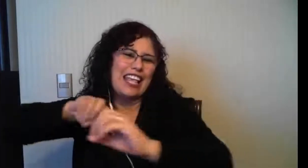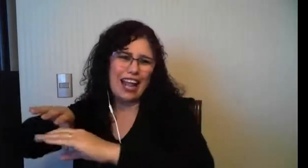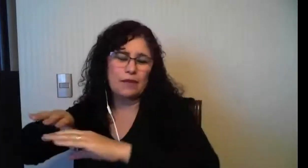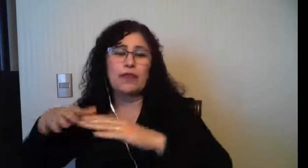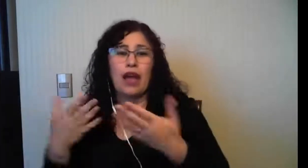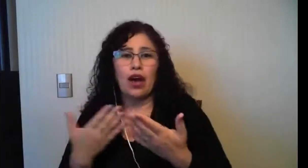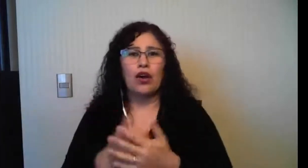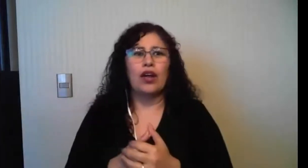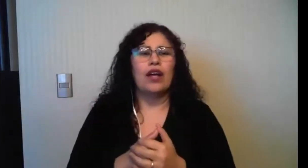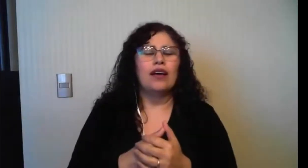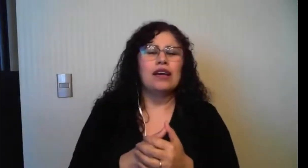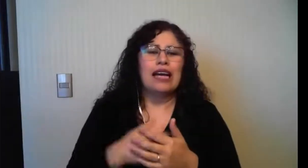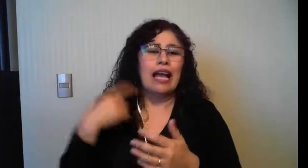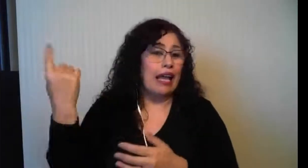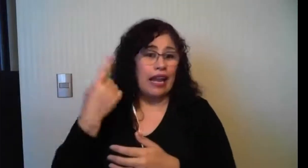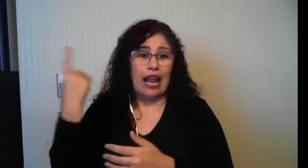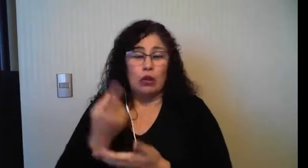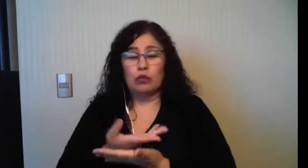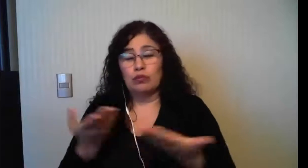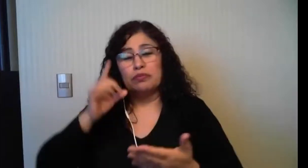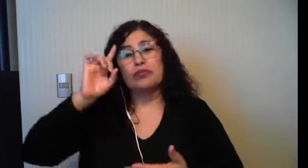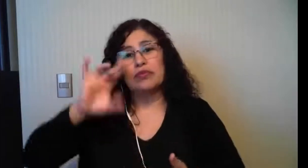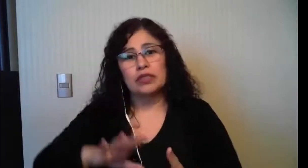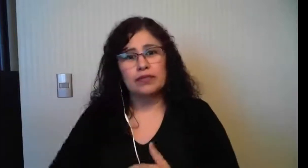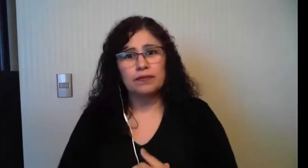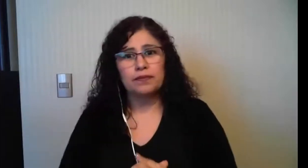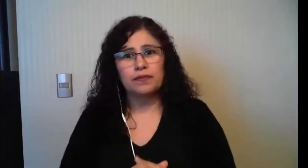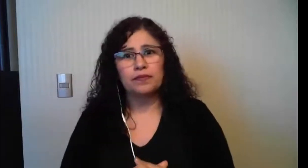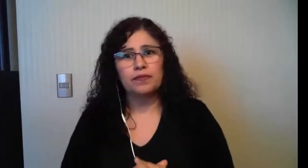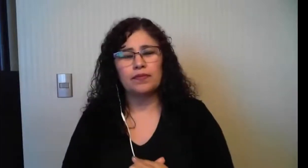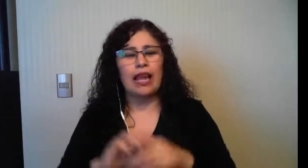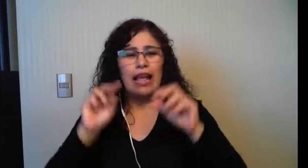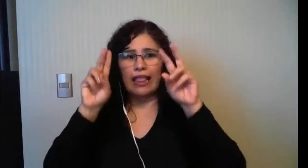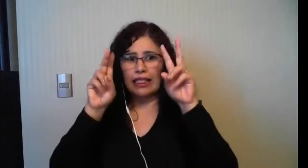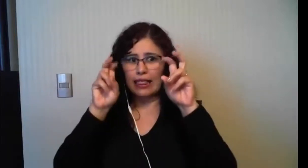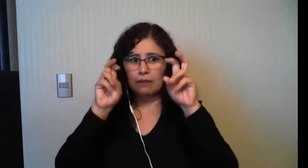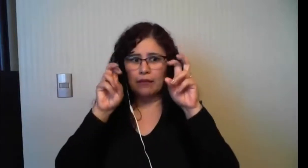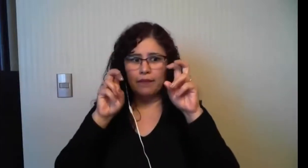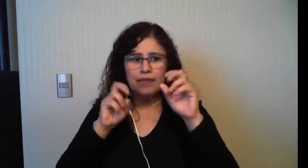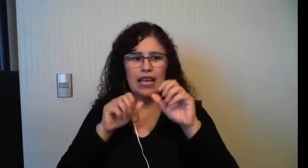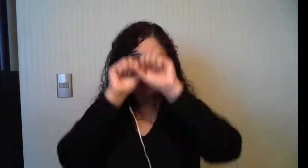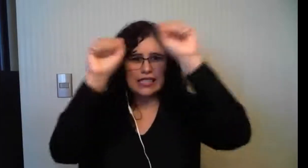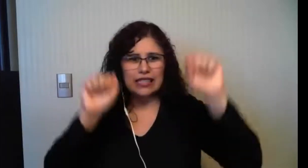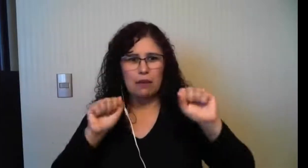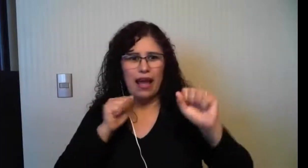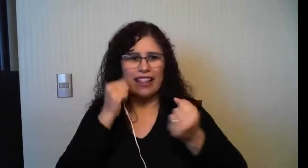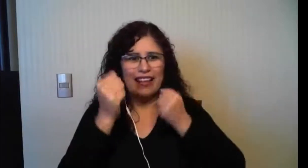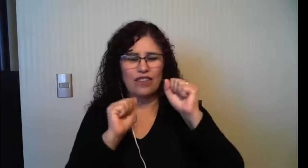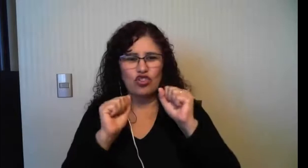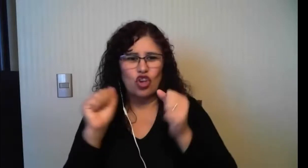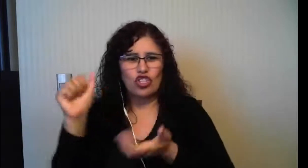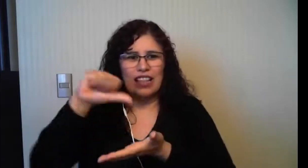algunas letras. En general, como ustedes saben, ¿cierto? Dentro del sistema nervioso central ya hay unas neuronas que se